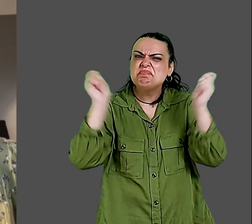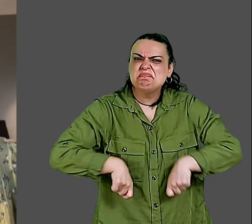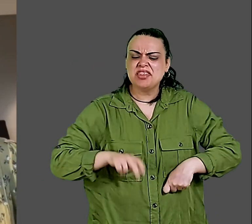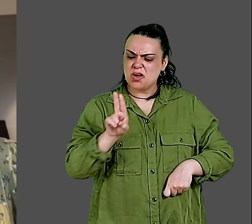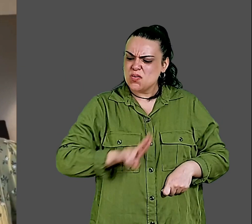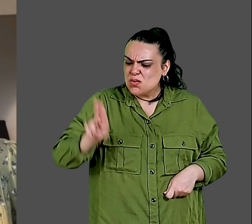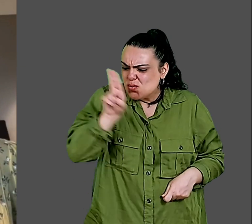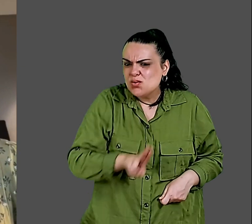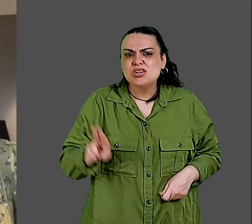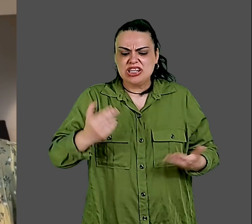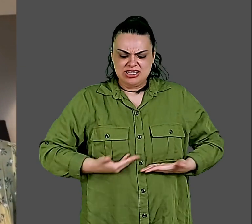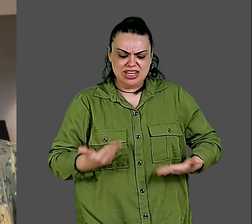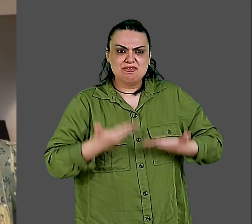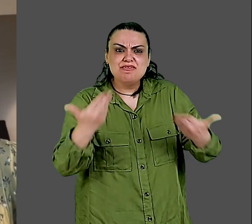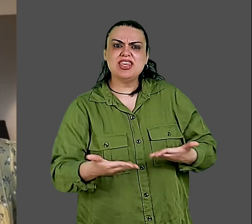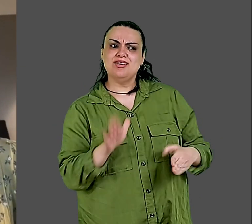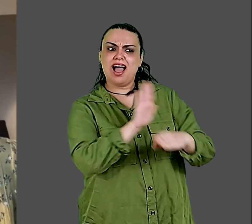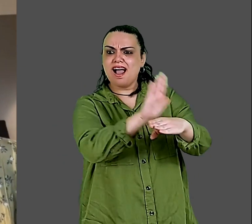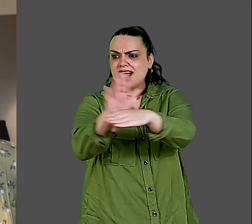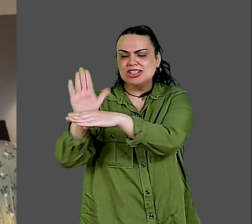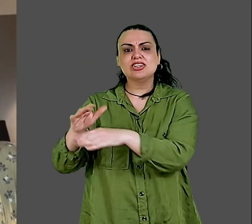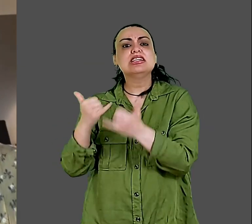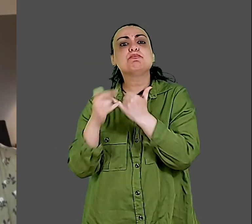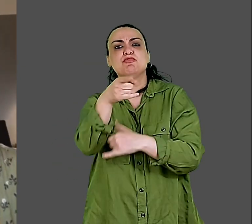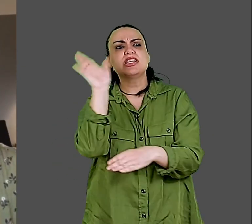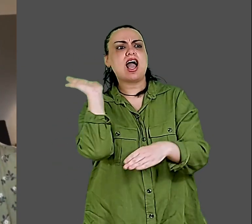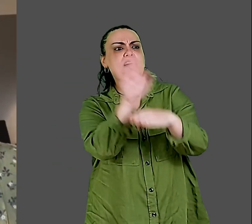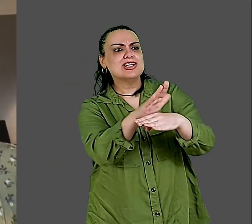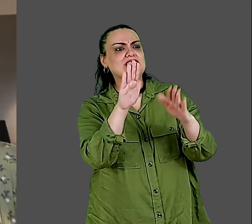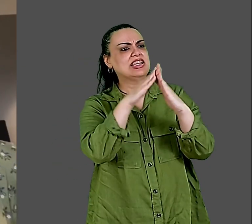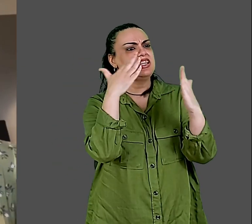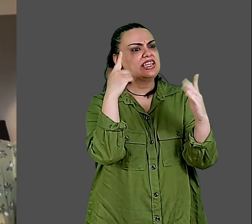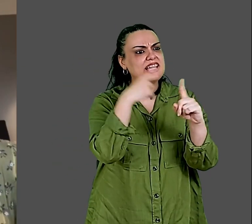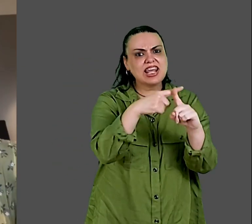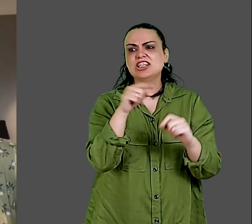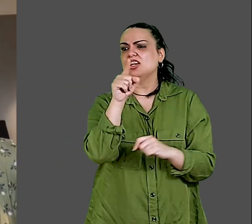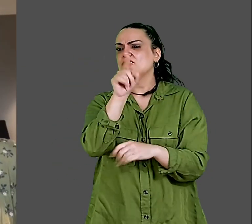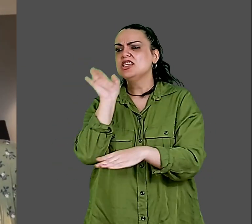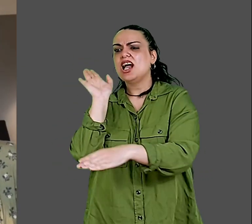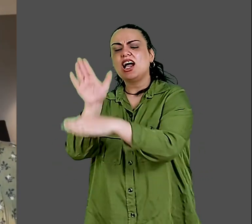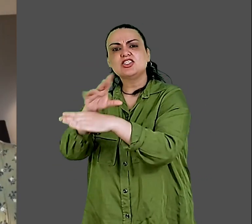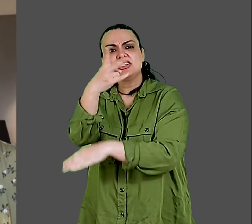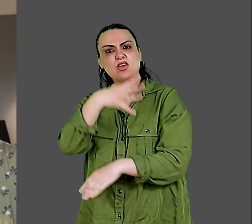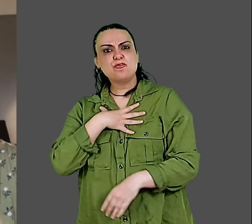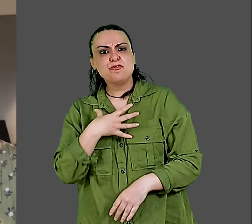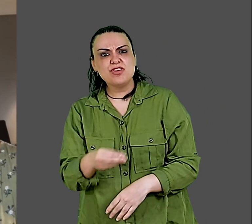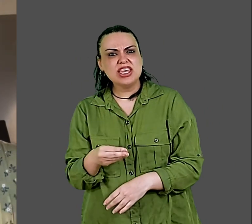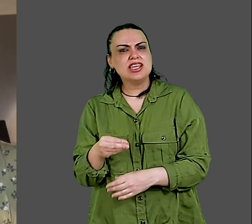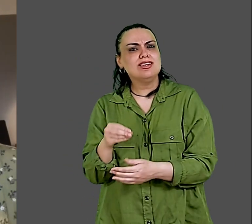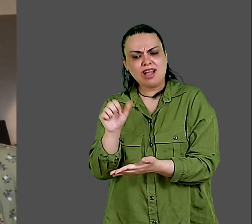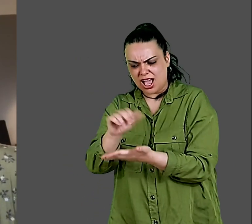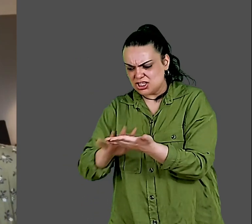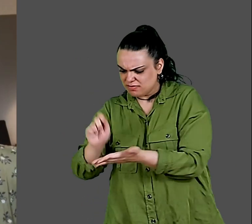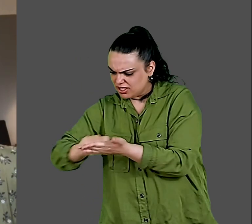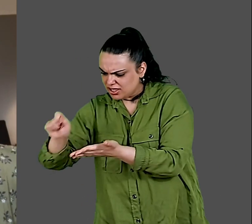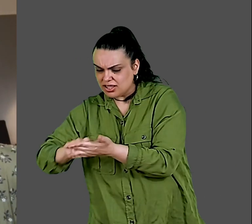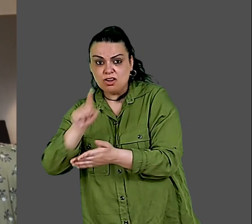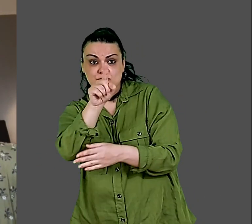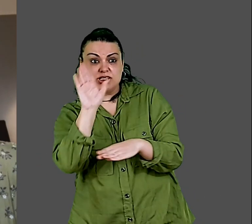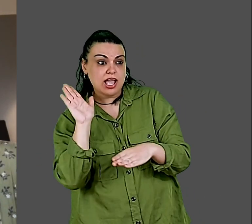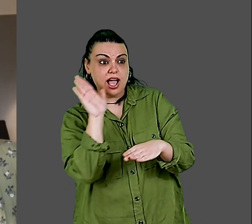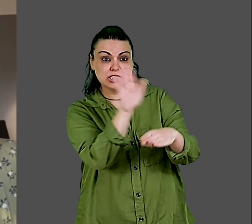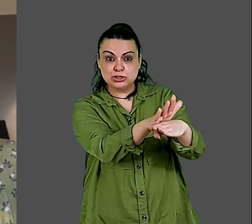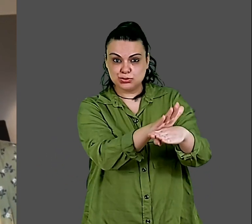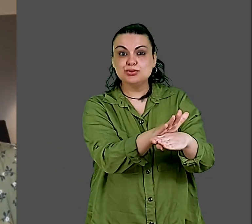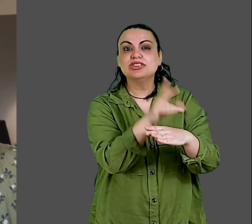foi útil, sabe? O dia que você conseguiu ajudar na igreja, o dia que você conseguiu ajudar seu filho com uma lição,